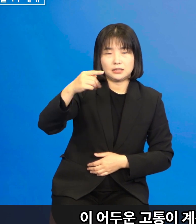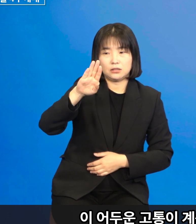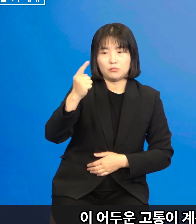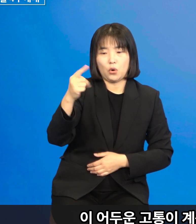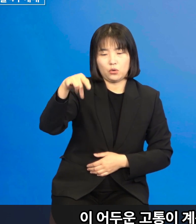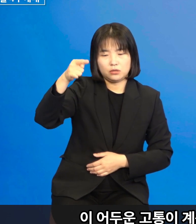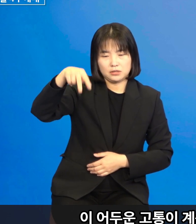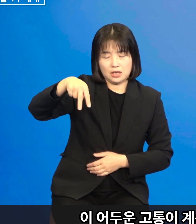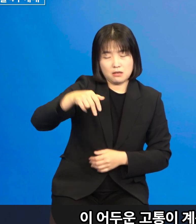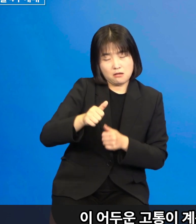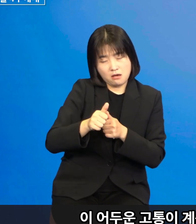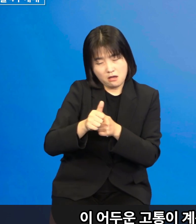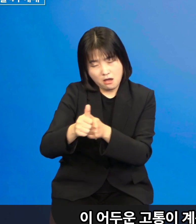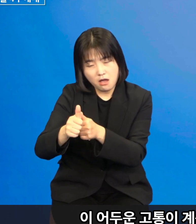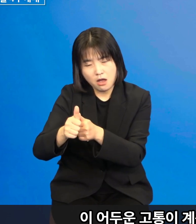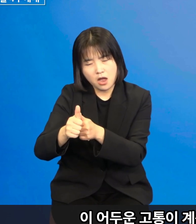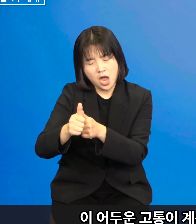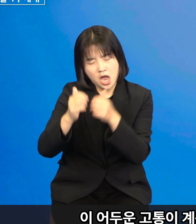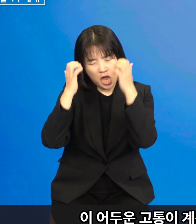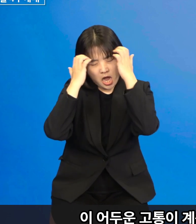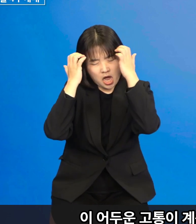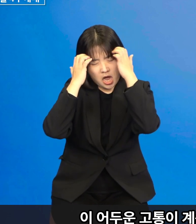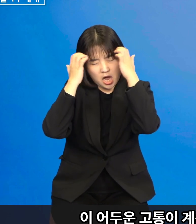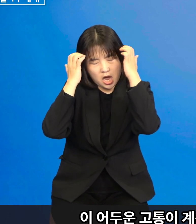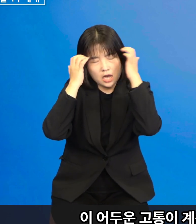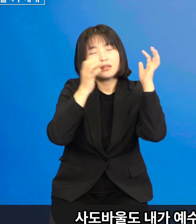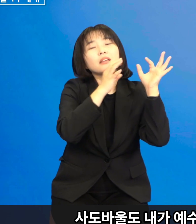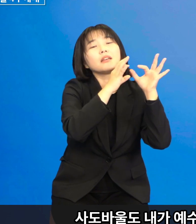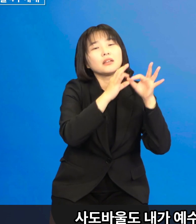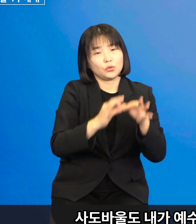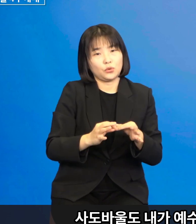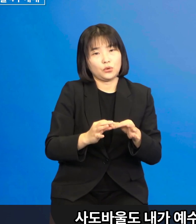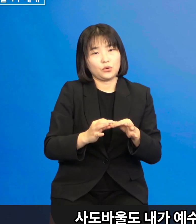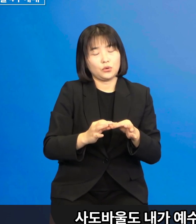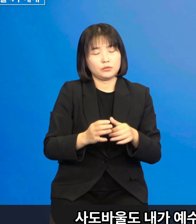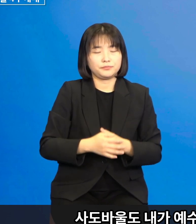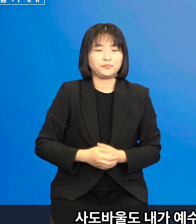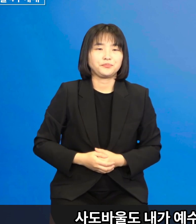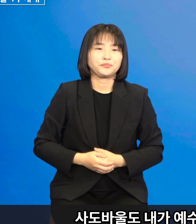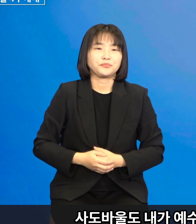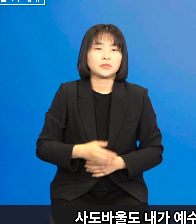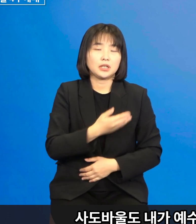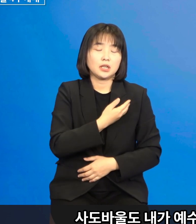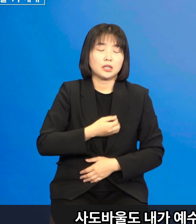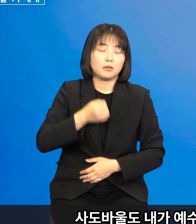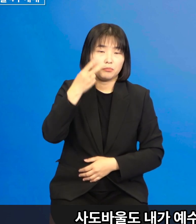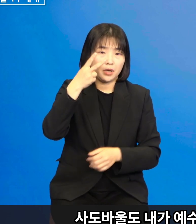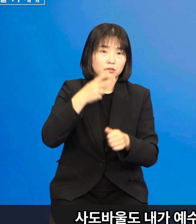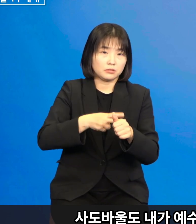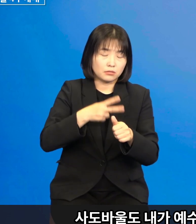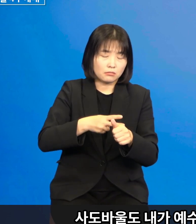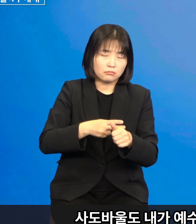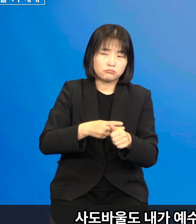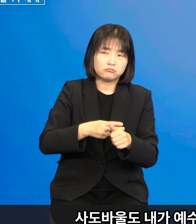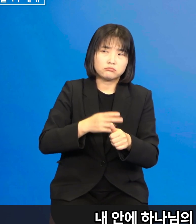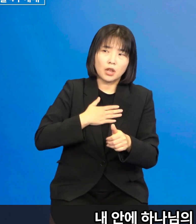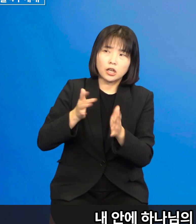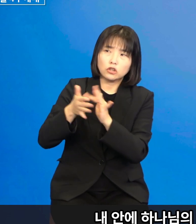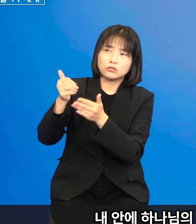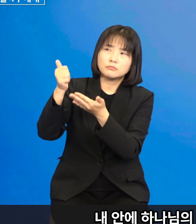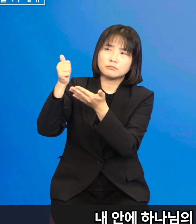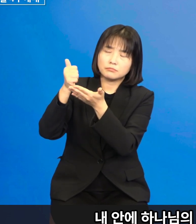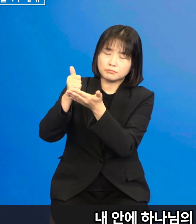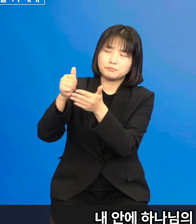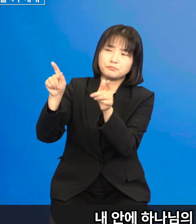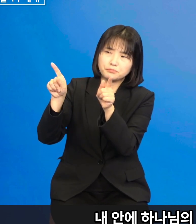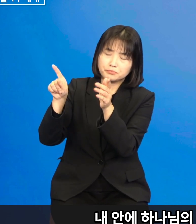이 어려운 고통이 계속 지속돼 왔던 것입니다. 사도 바울도 내가 예수님을 믿고 따른다고는 하지만 내